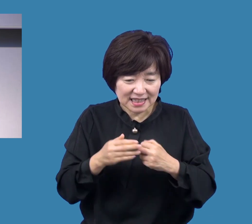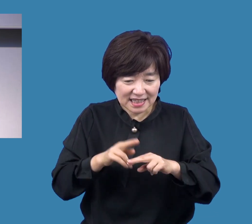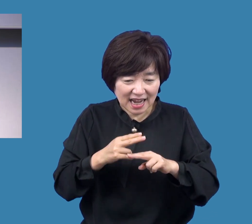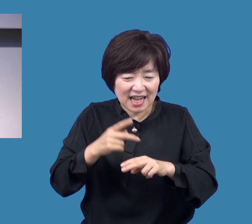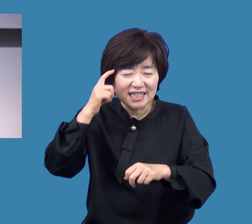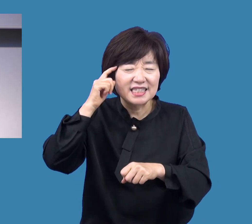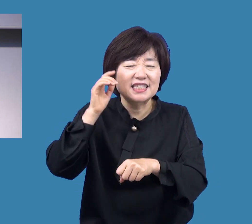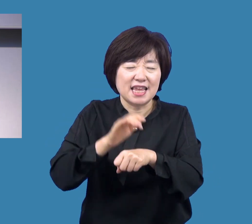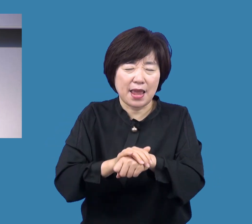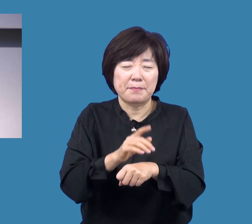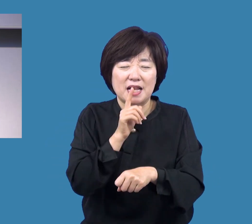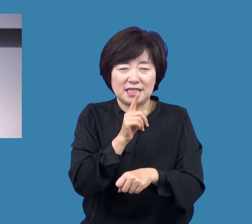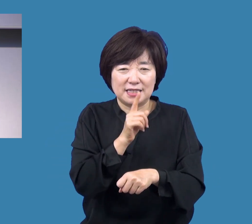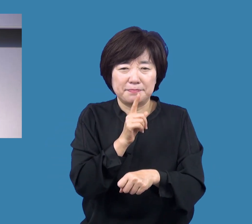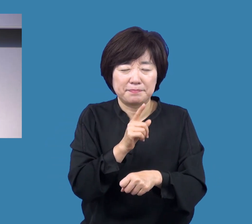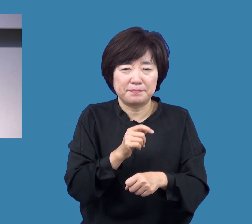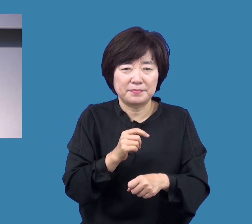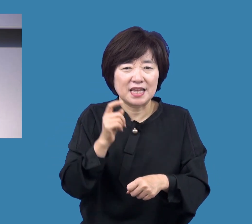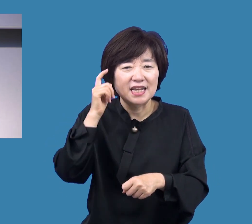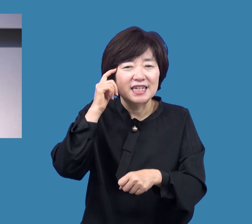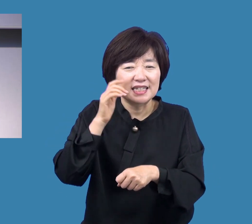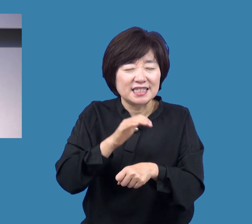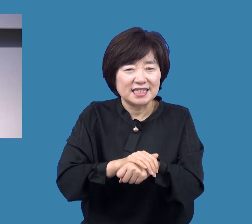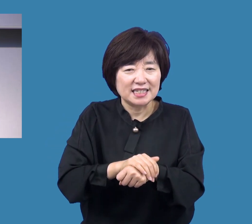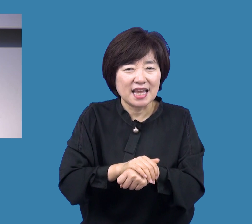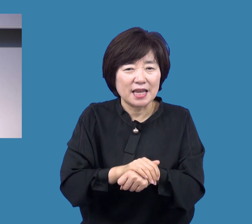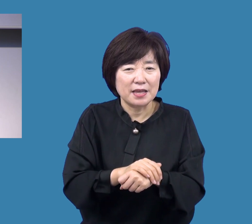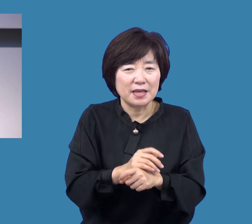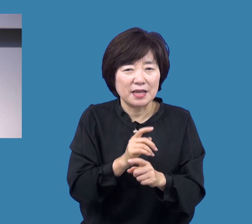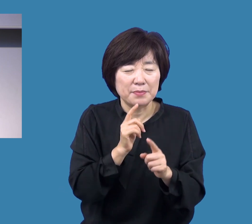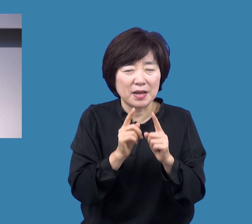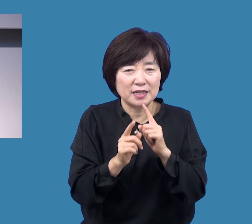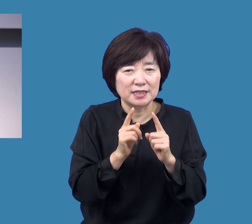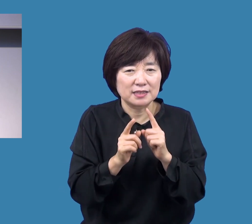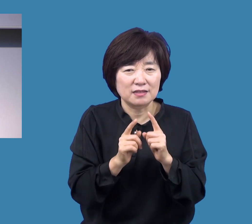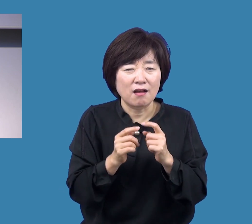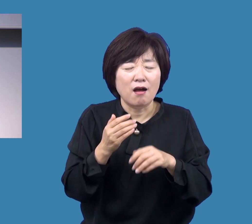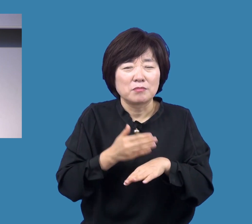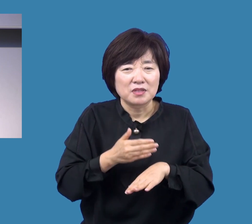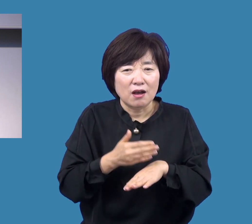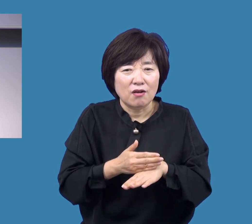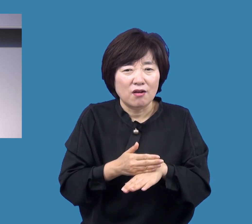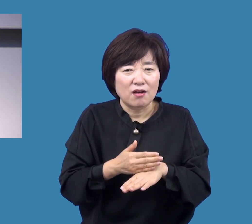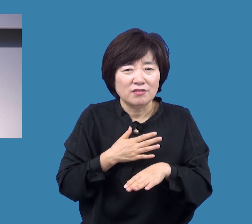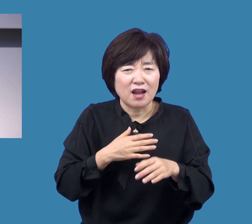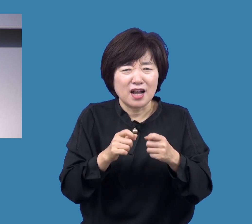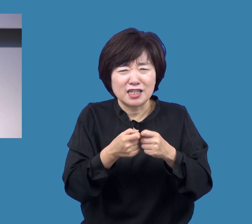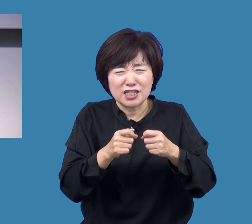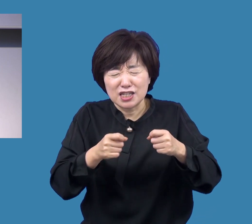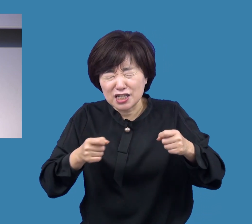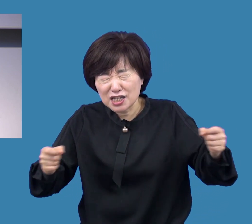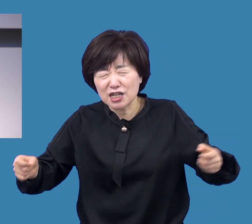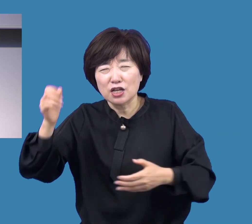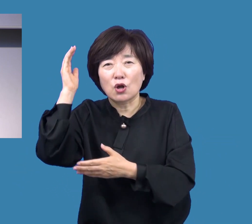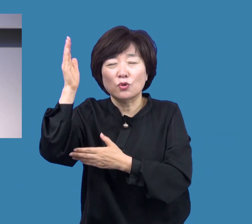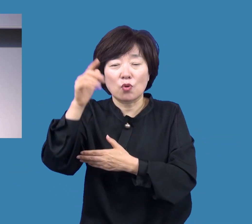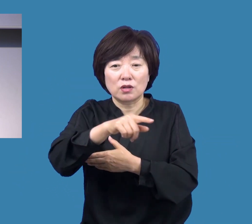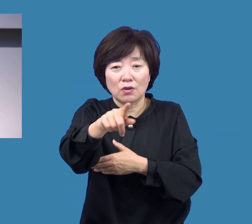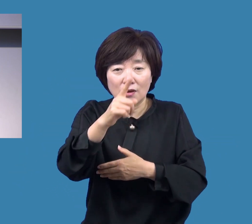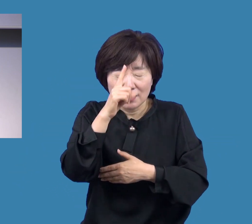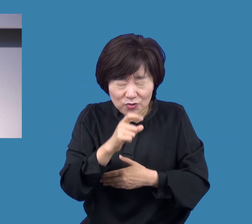믿어요. 예, 지혜의 말씀의 은사라고 믿어요. 그래서 감사하게도 약간 제가 좀 길게 설교를 해도 안 졸잖아.